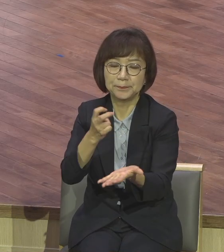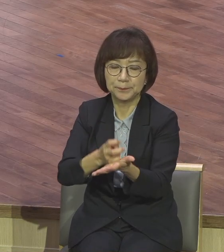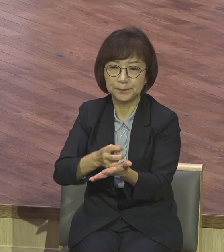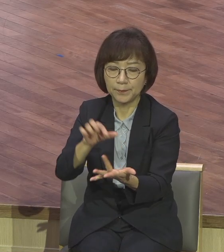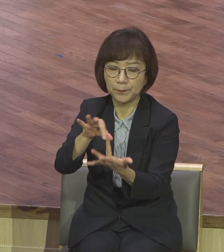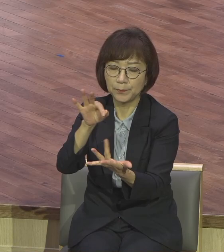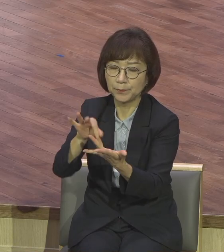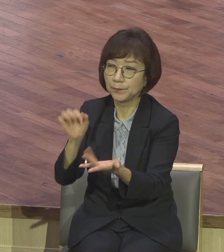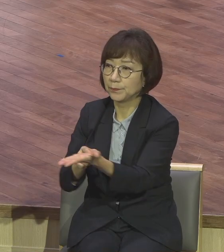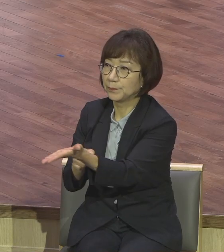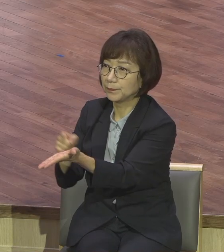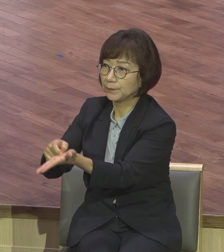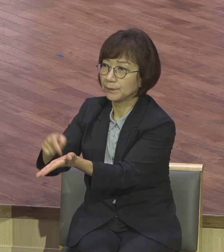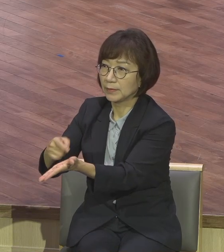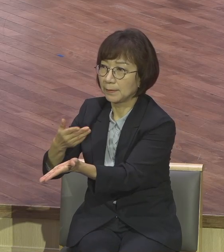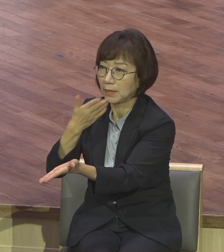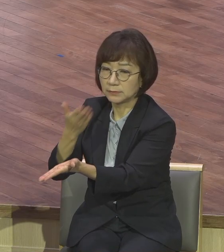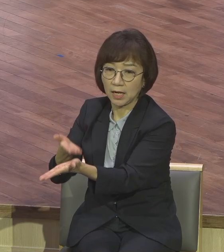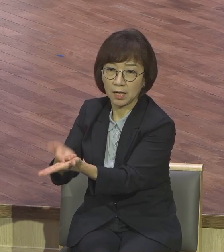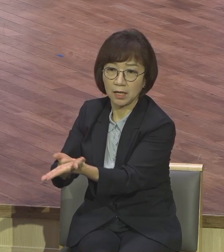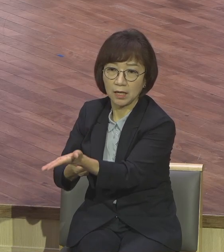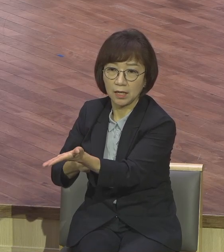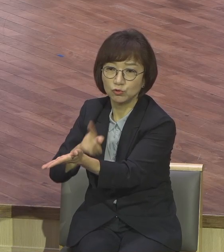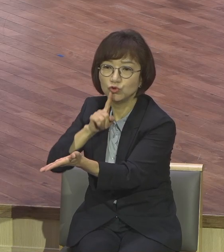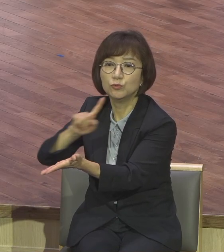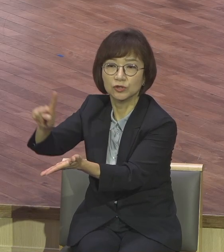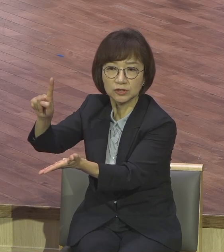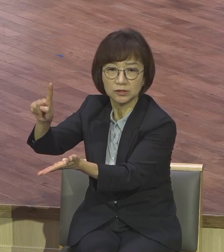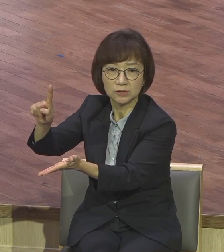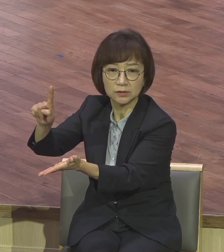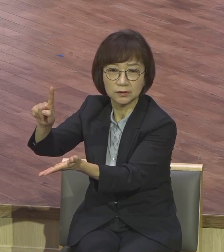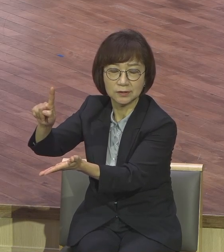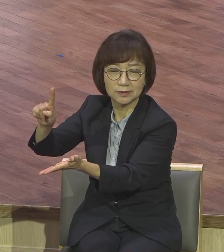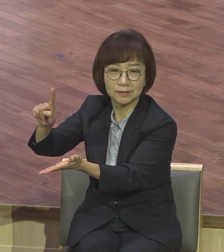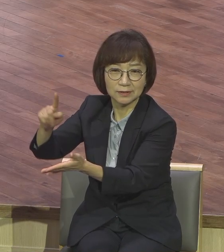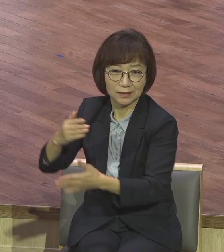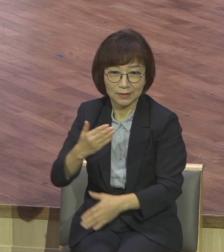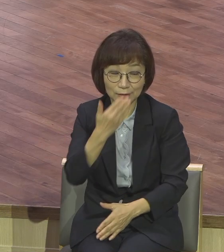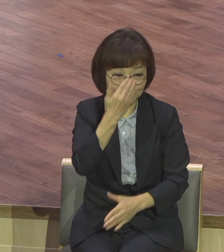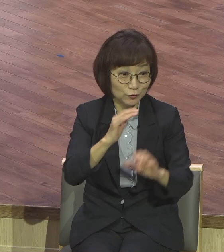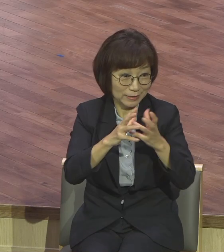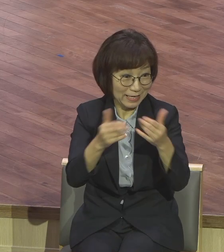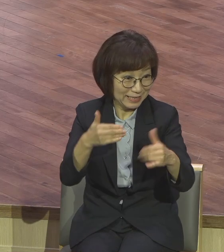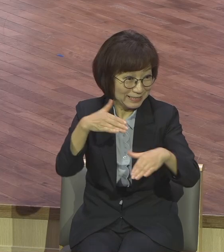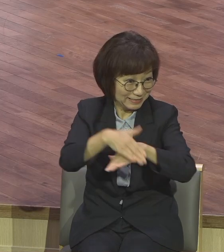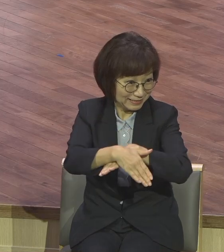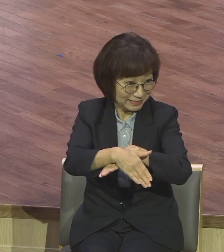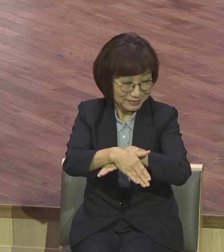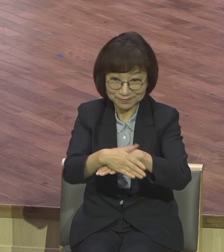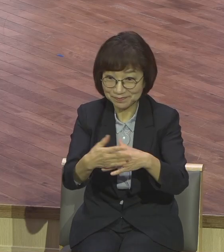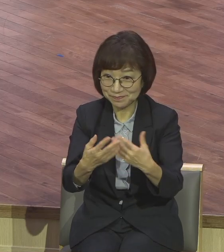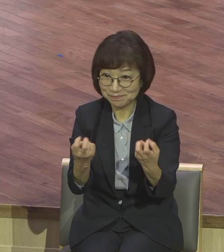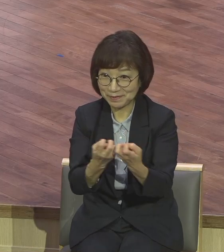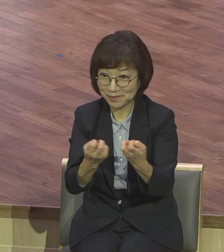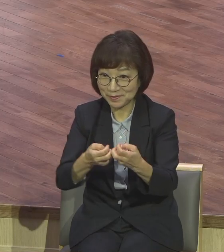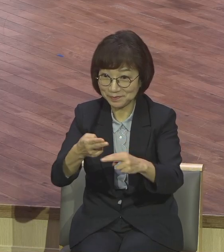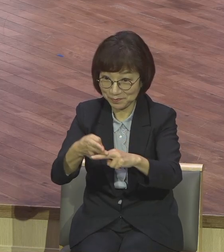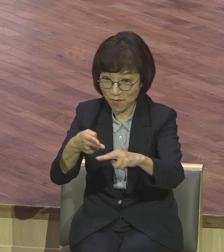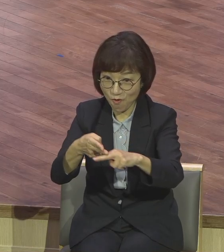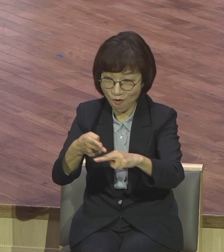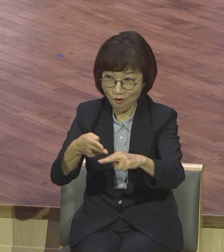해달라고 율법, 유대교 율법에 의한 식재료를 선택해서 조리한 음식, 거기 뭐라